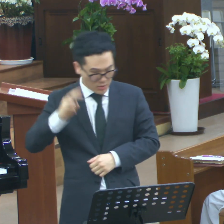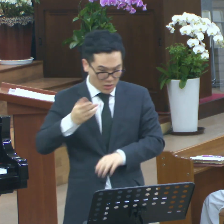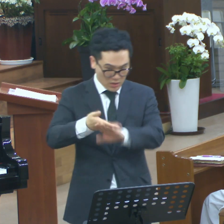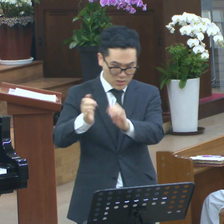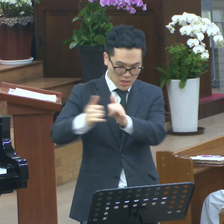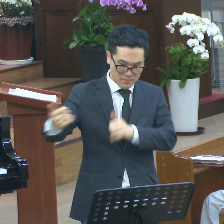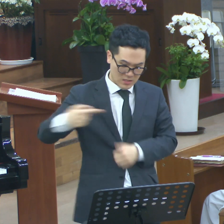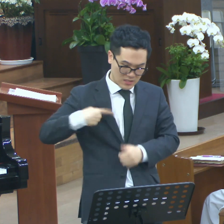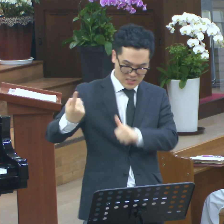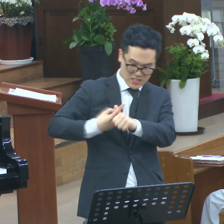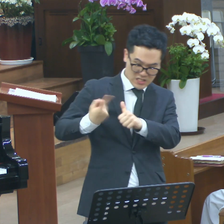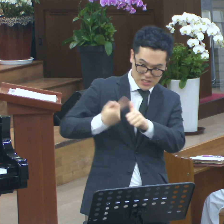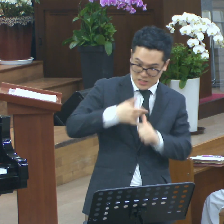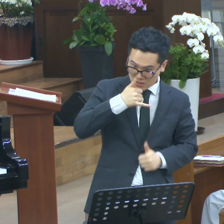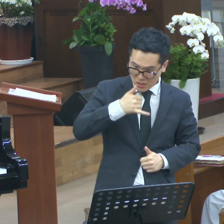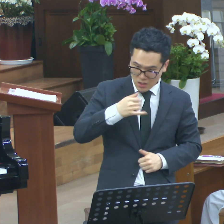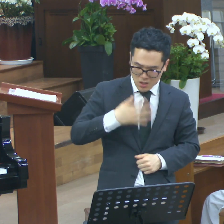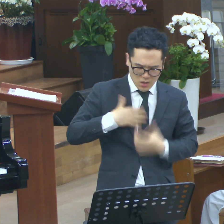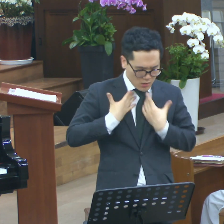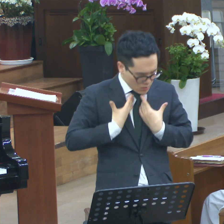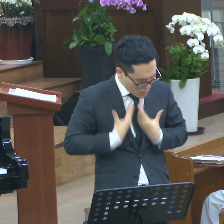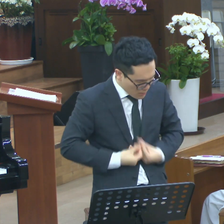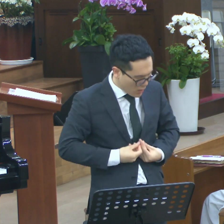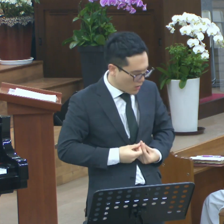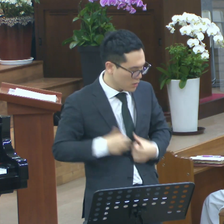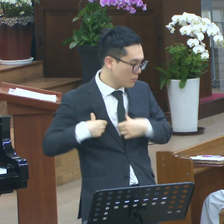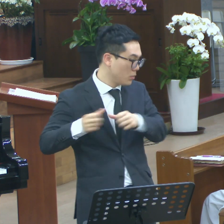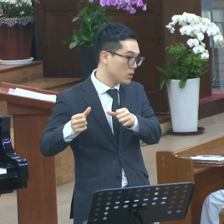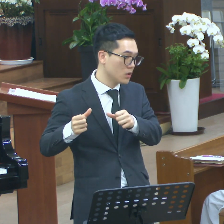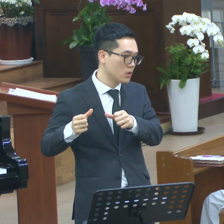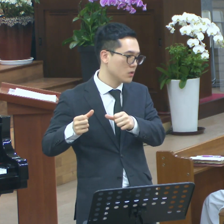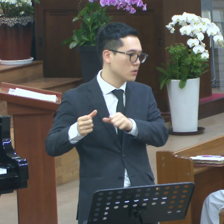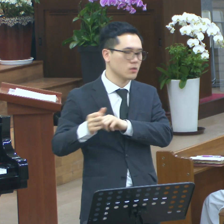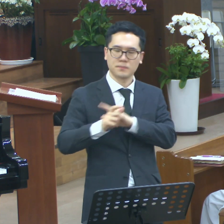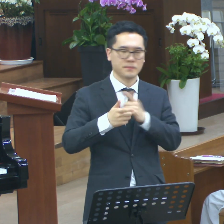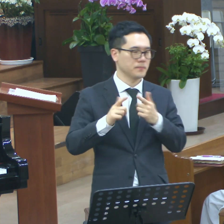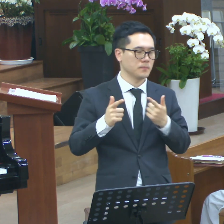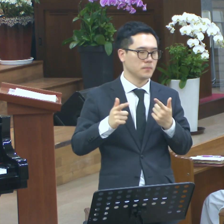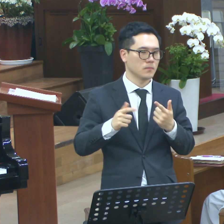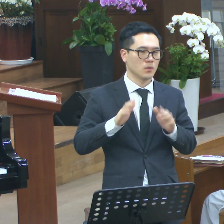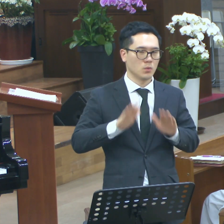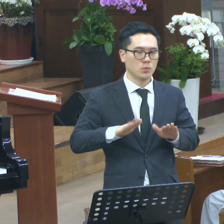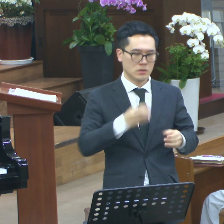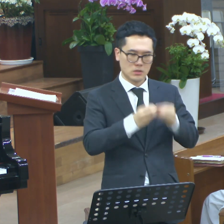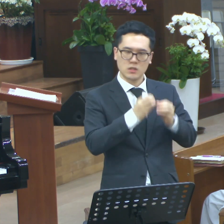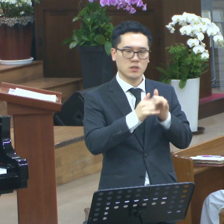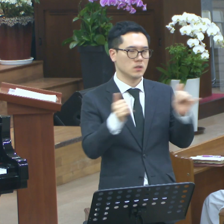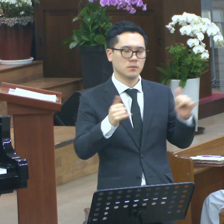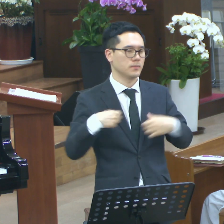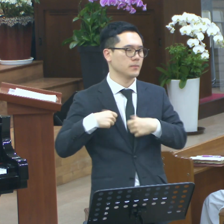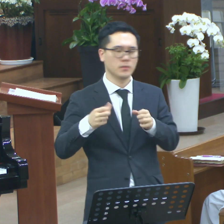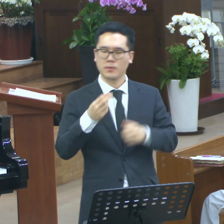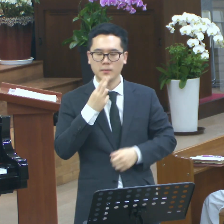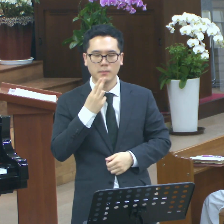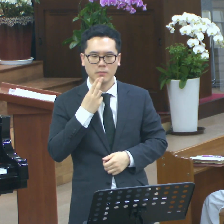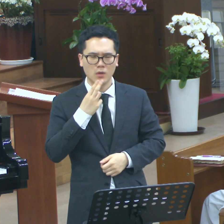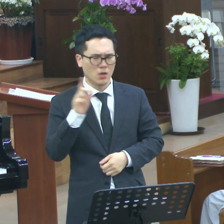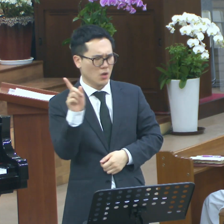이렇게 잘하던가 안 합니다. 이런 분들이 참 많아요. 오늘 시인은 그러지 않았다는 거예요. 무슨 말을 듣든지 끈기